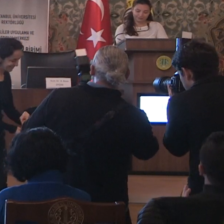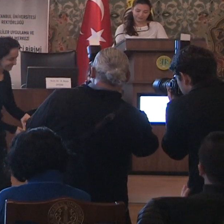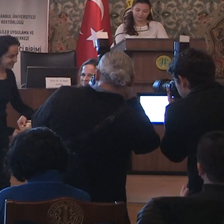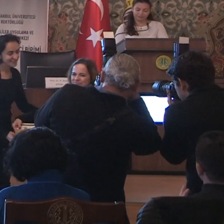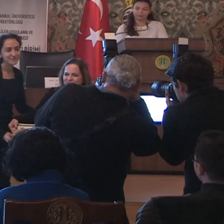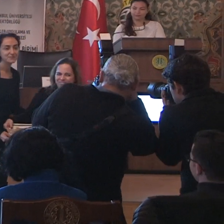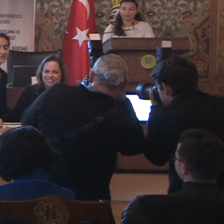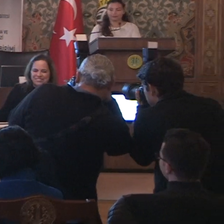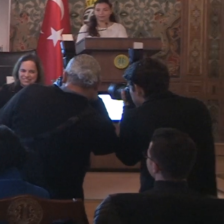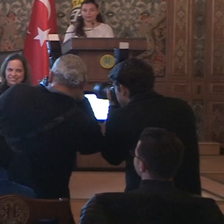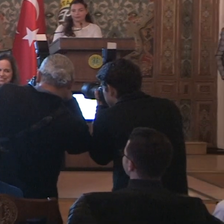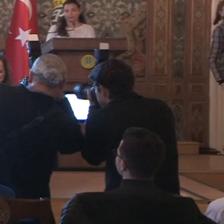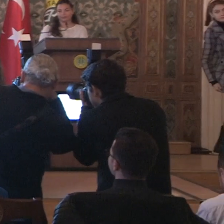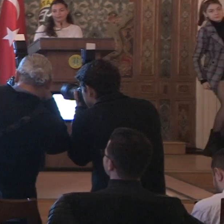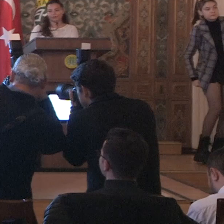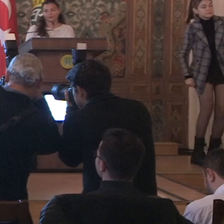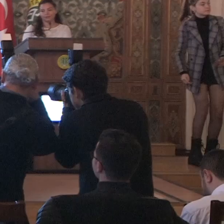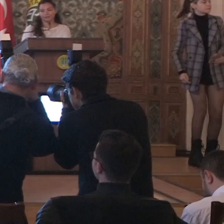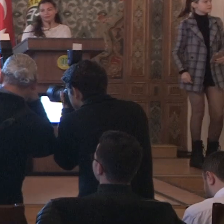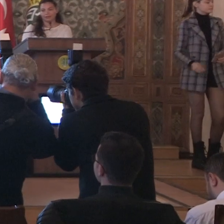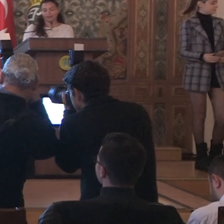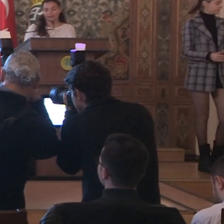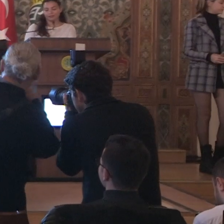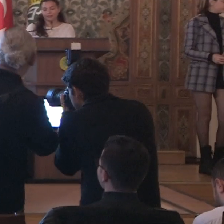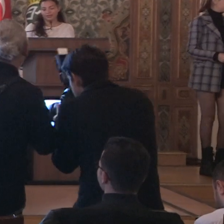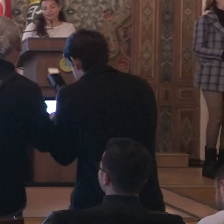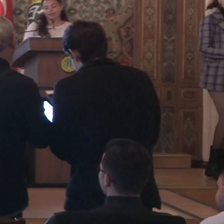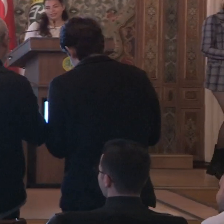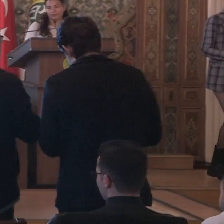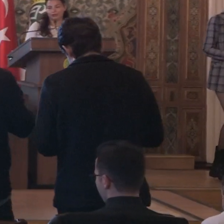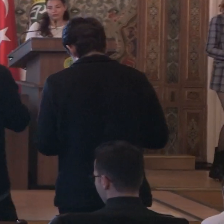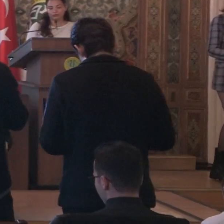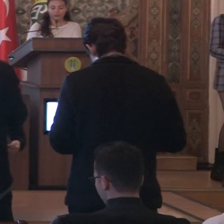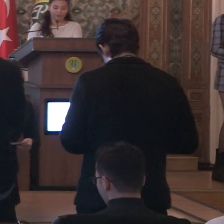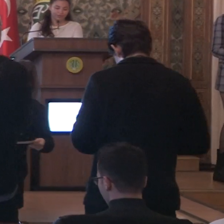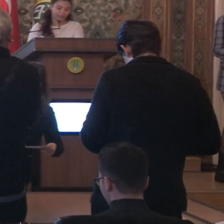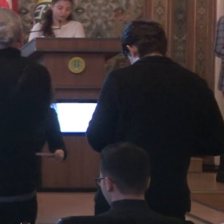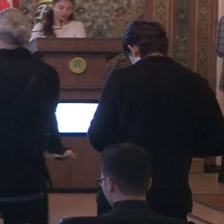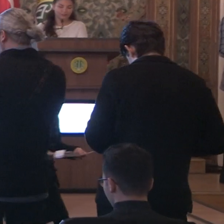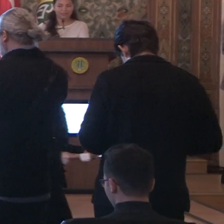Teşekkür ederim.